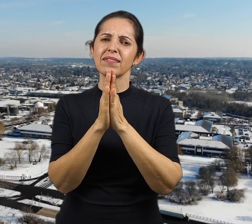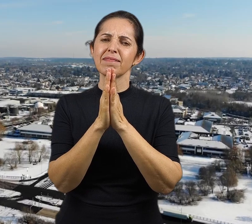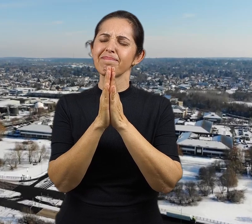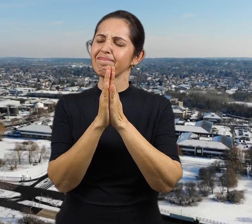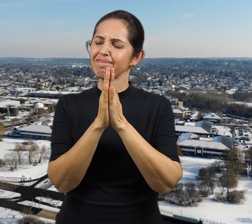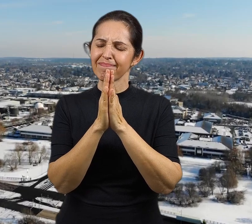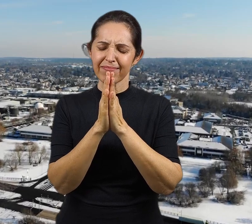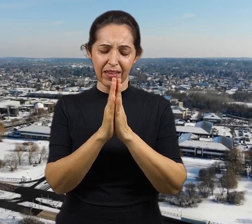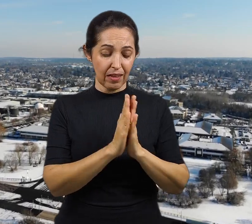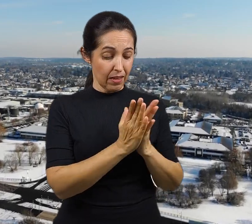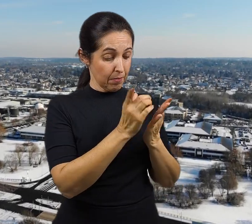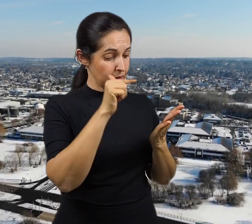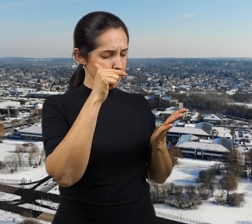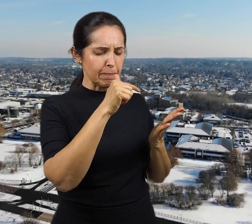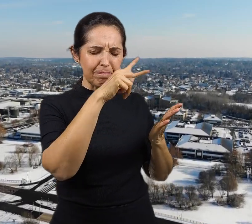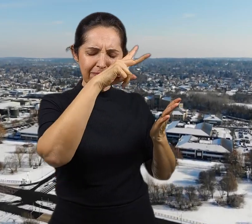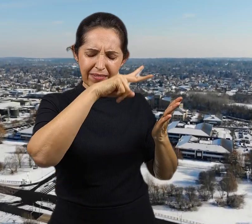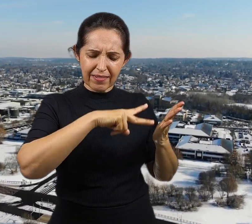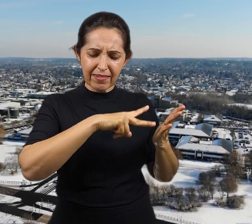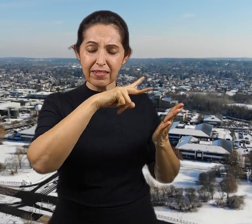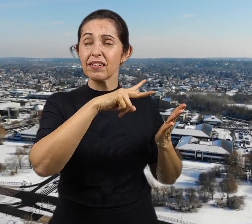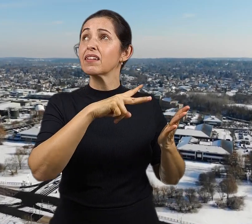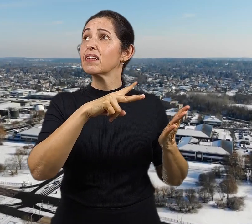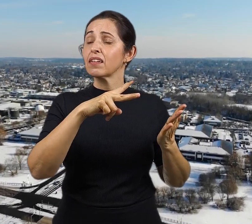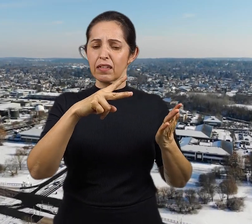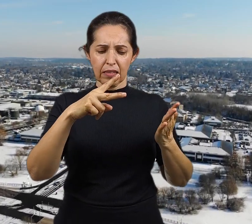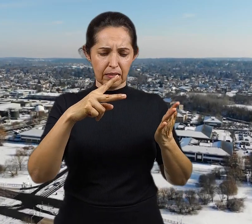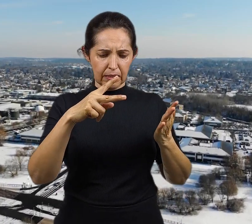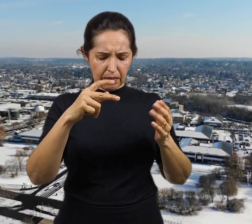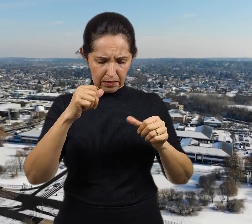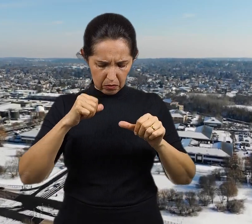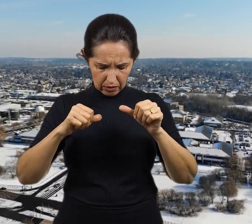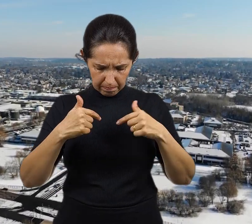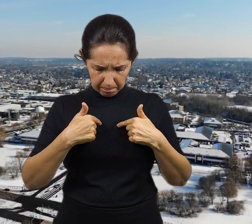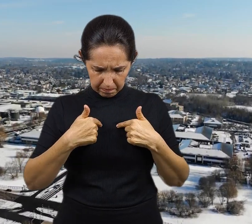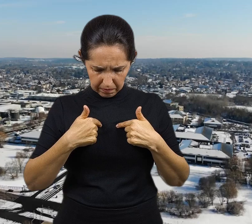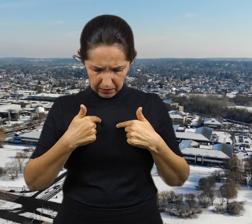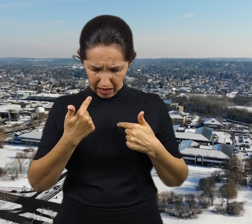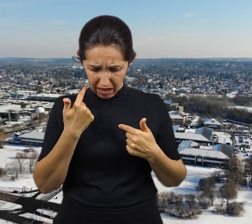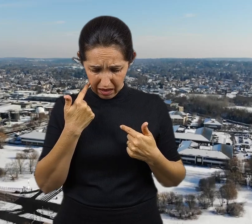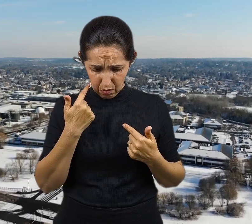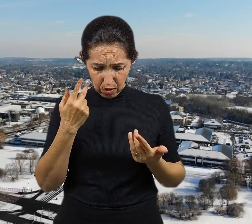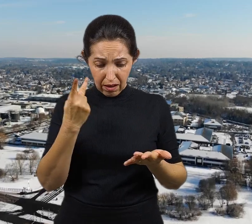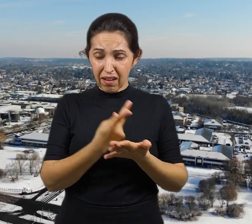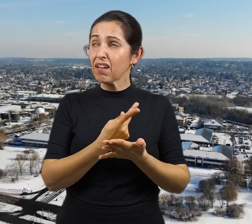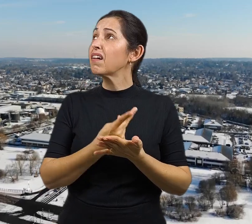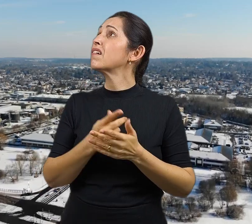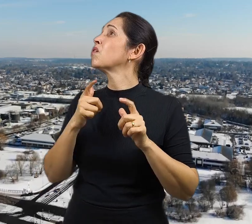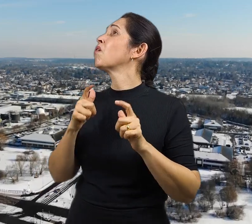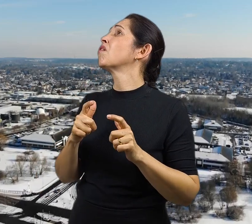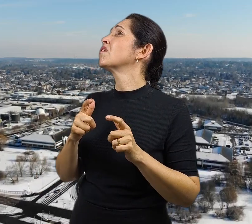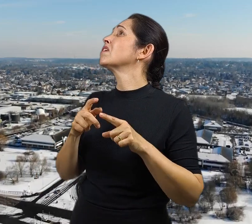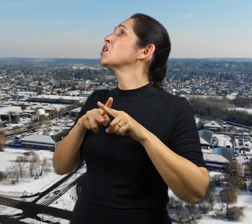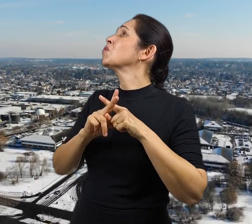Senhor, onde é? Vai sondar mais o seu coração. Onde é que eu estou errando, Senhor? Onde é que eu preciso me colocar mais na tua